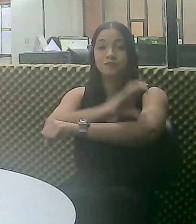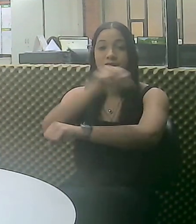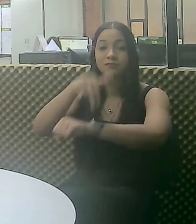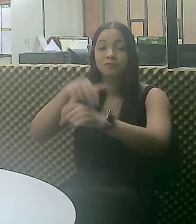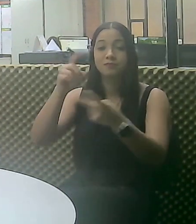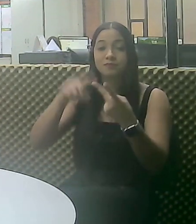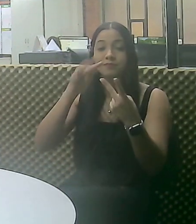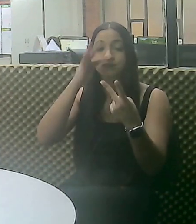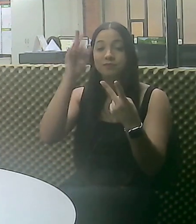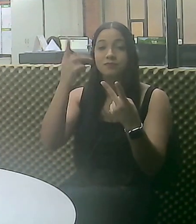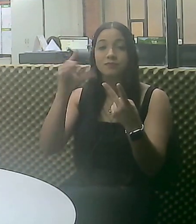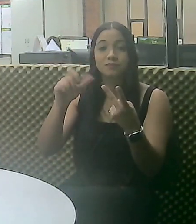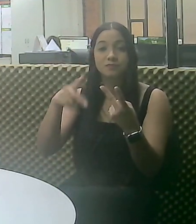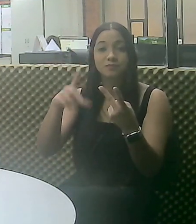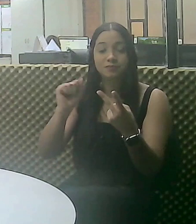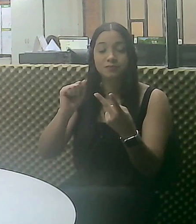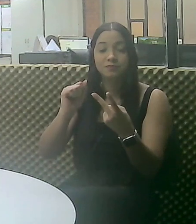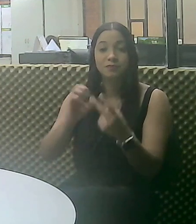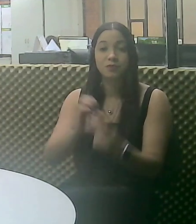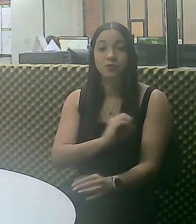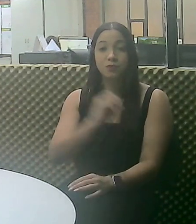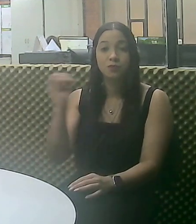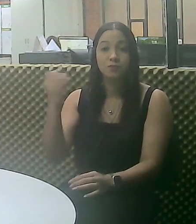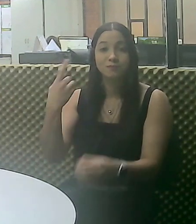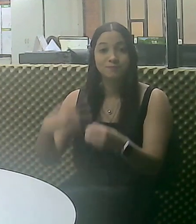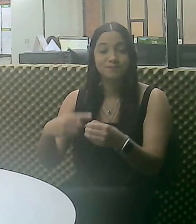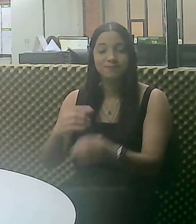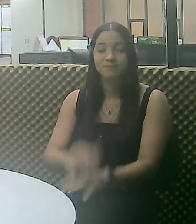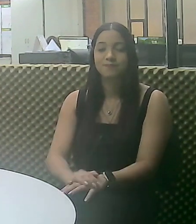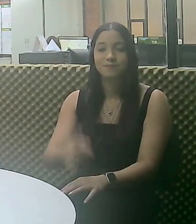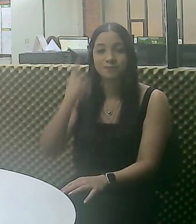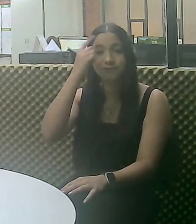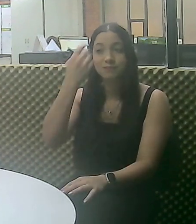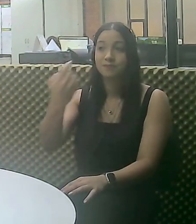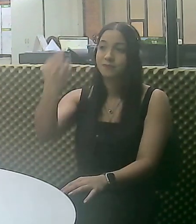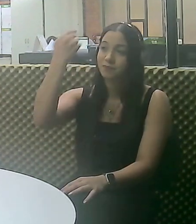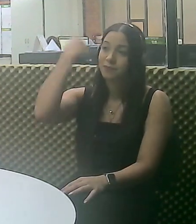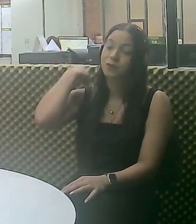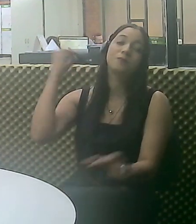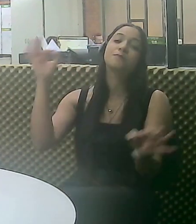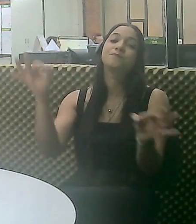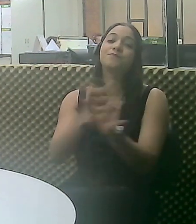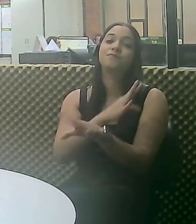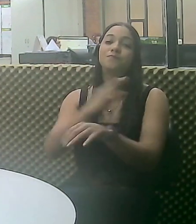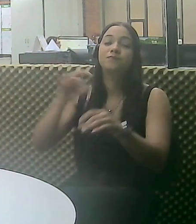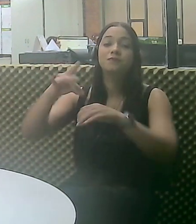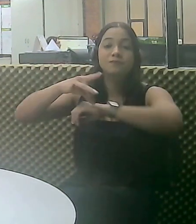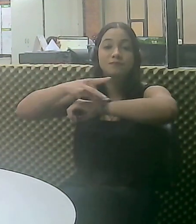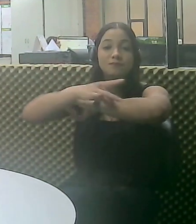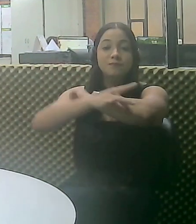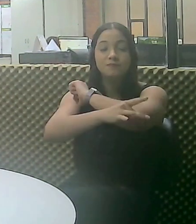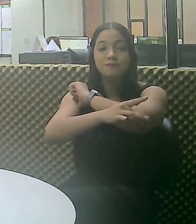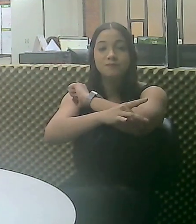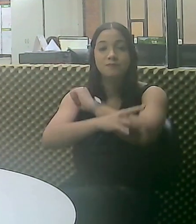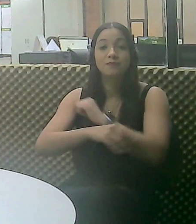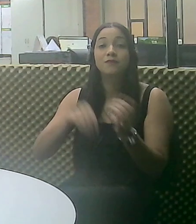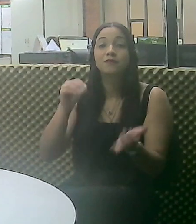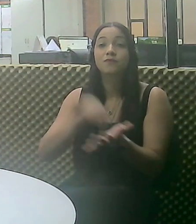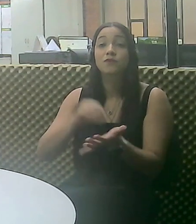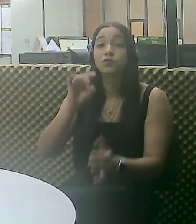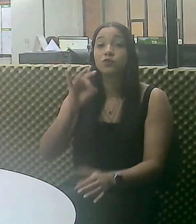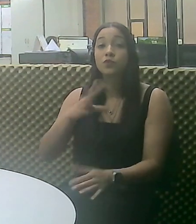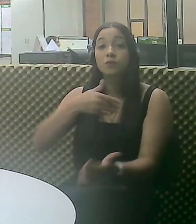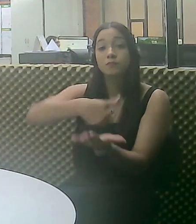e Jardim Holanda, na região oeste da cidade. Nos últimos dias, foi concluída a pavimentação asfáltica, faltando apenas